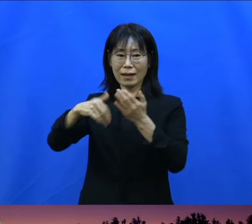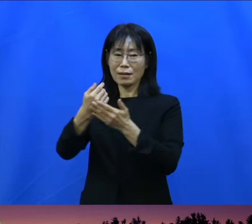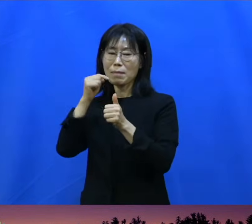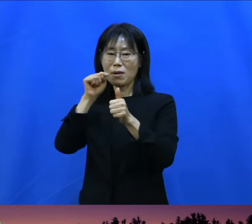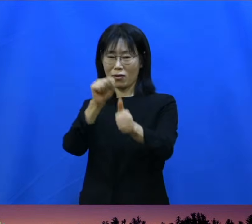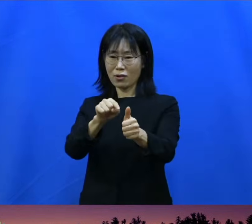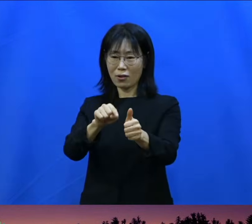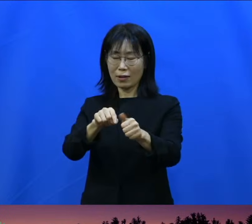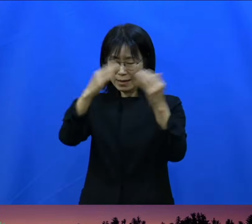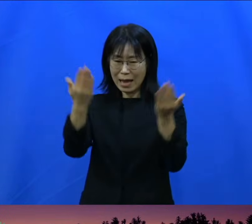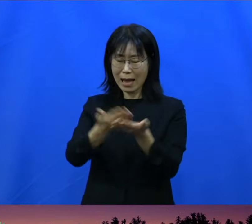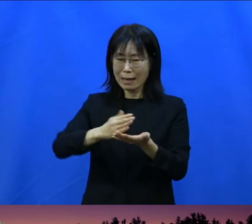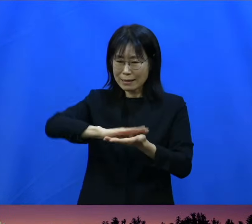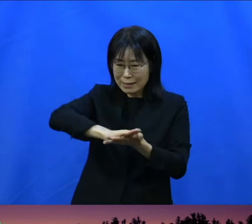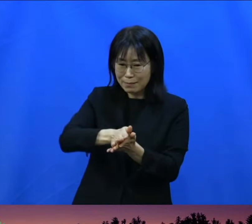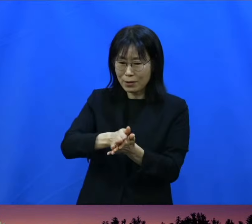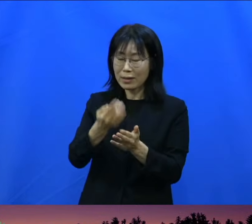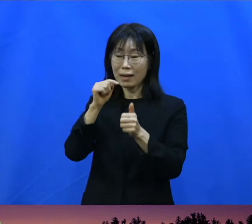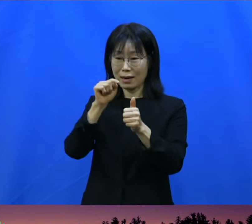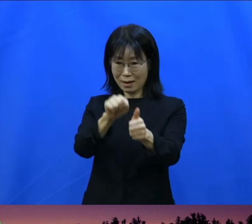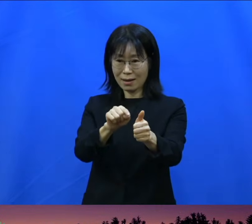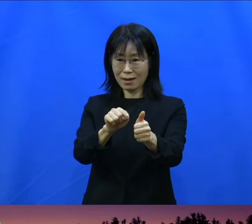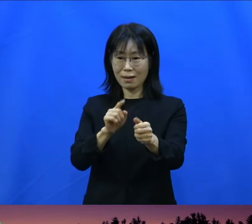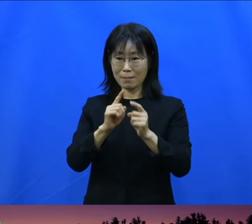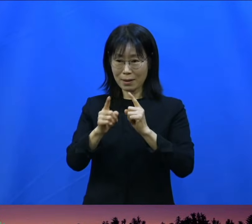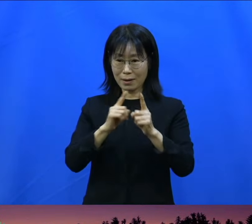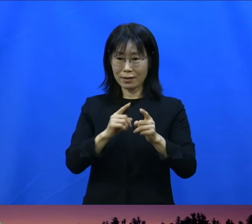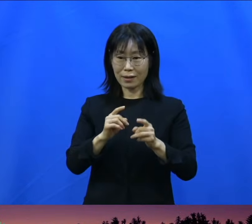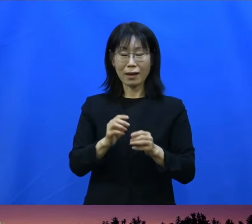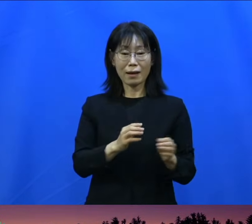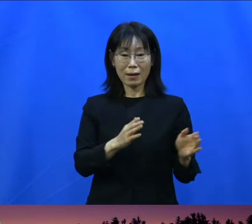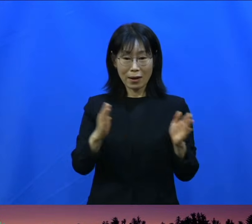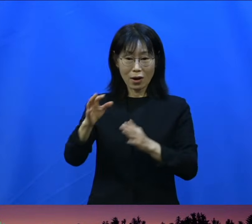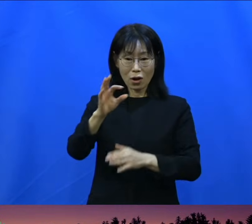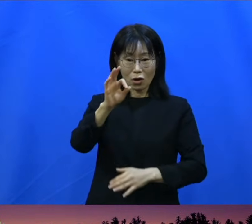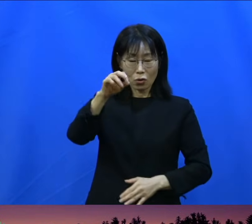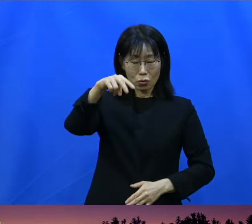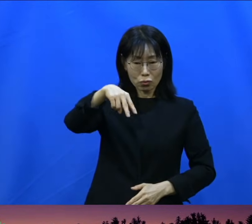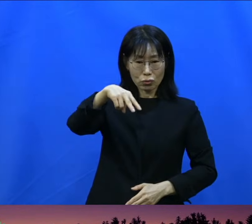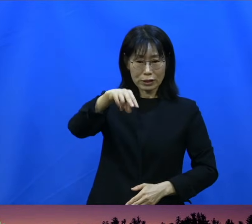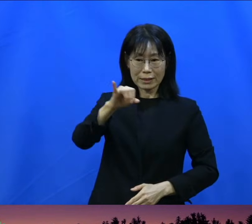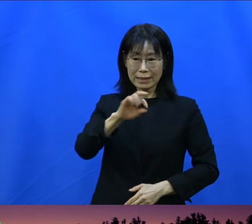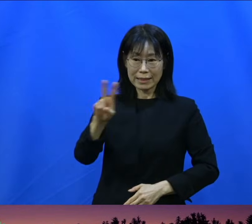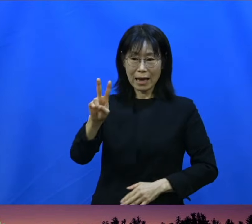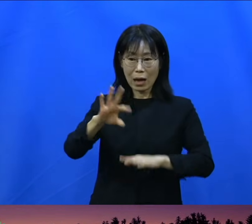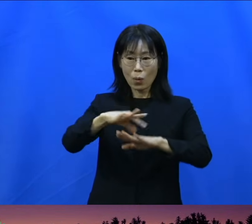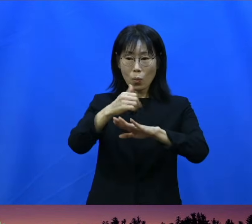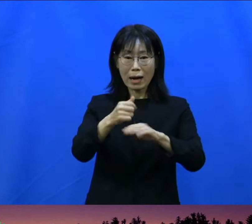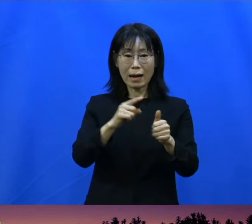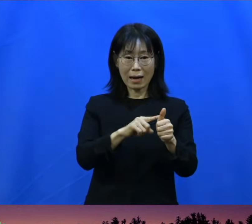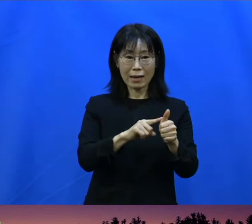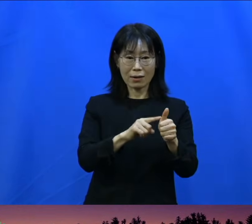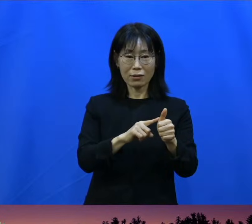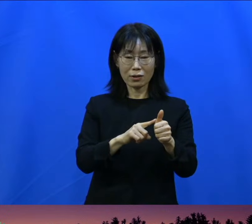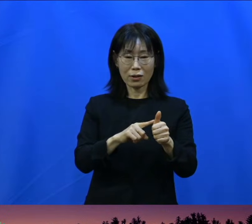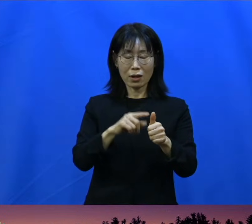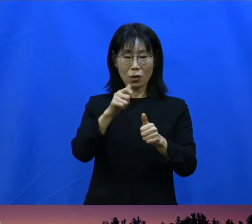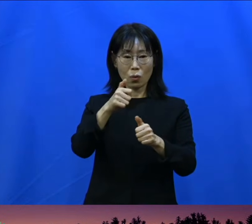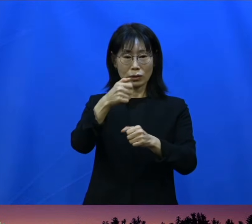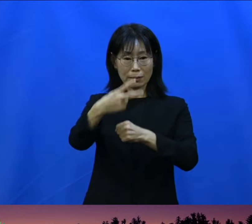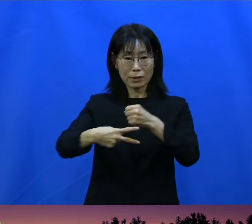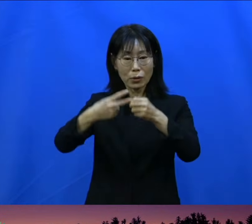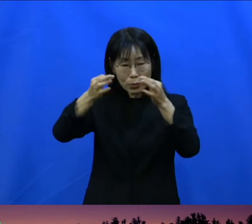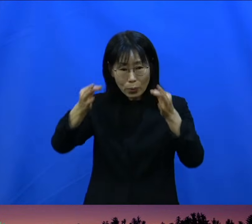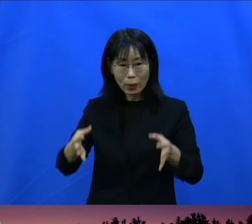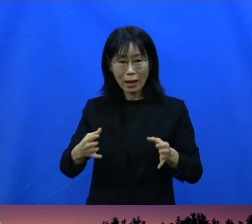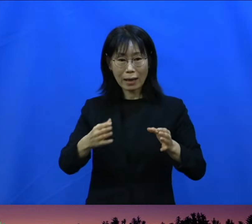우시아는 훌륭한 왕이었어요. 52년간 통치했어요. 국가를 발전시켰고요. 나라가